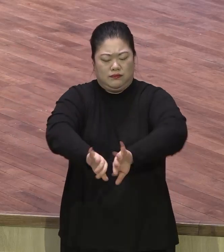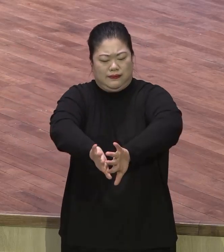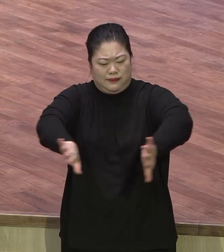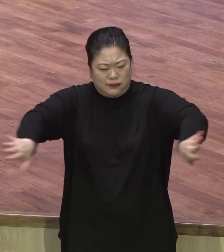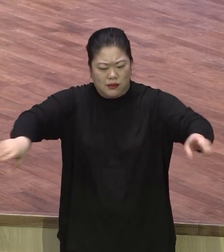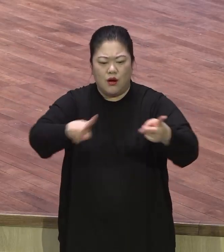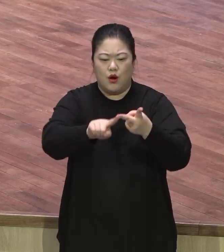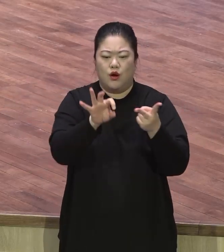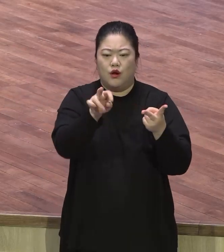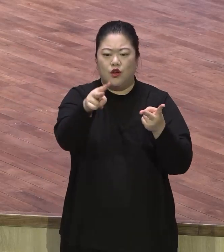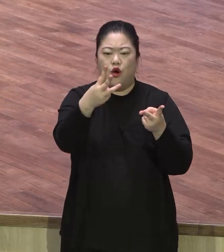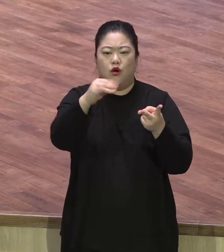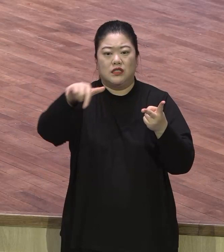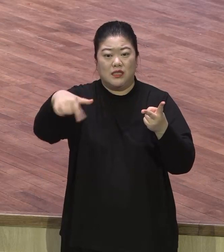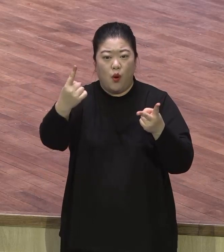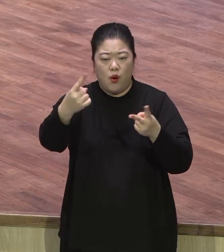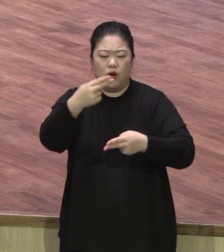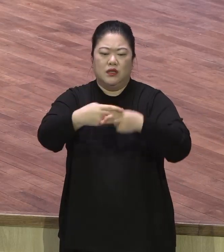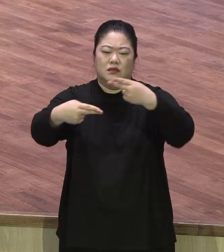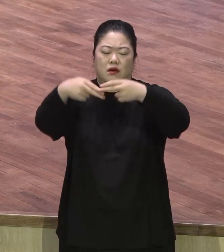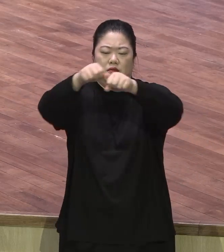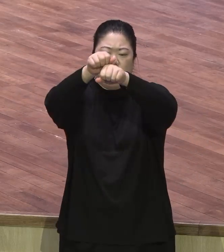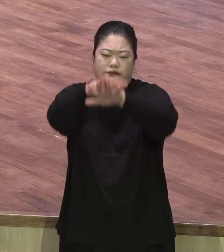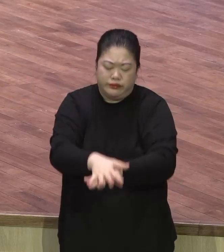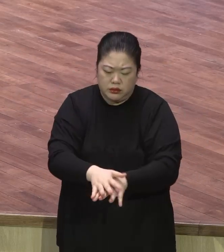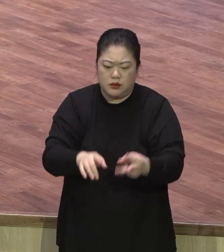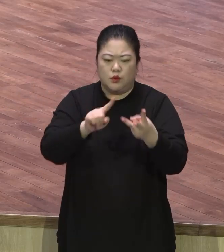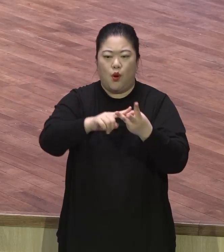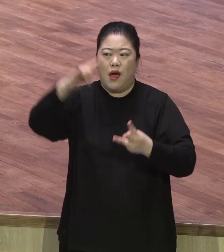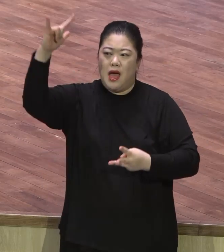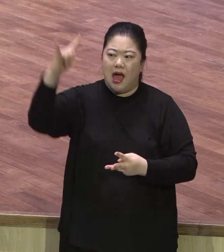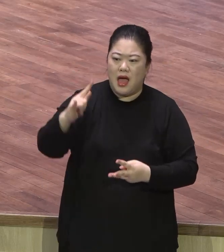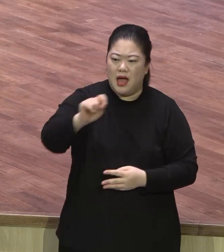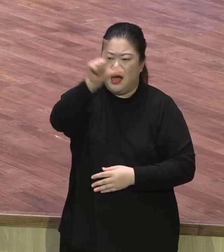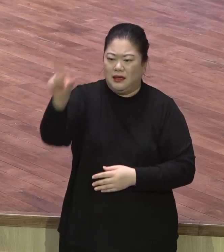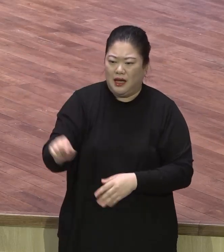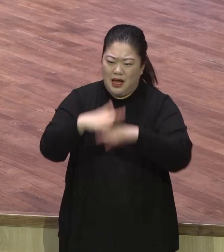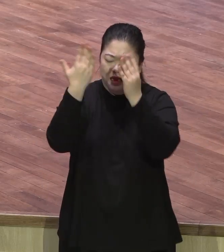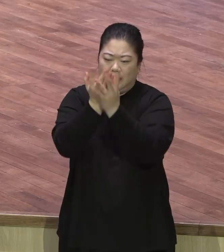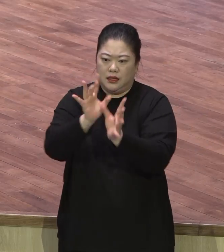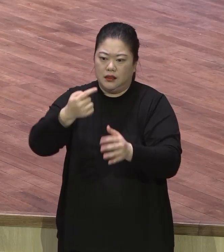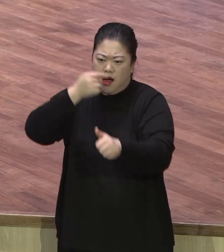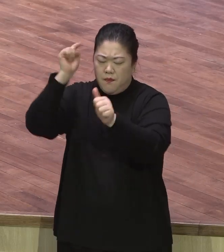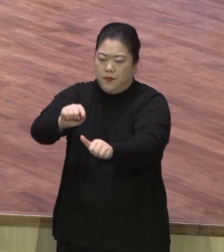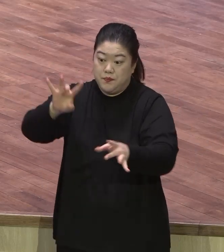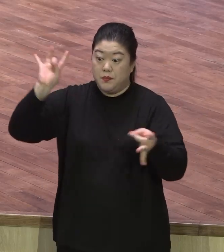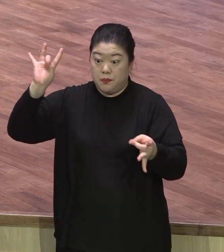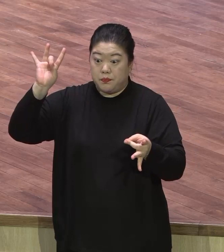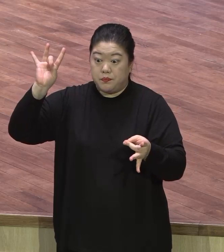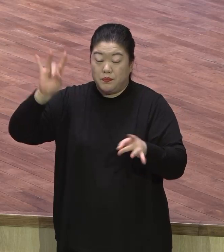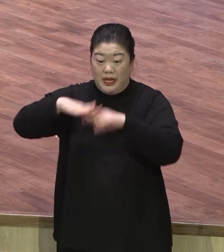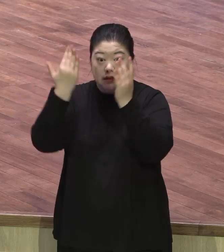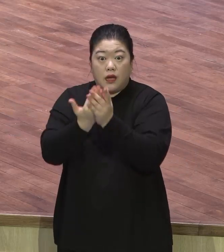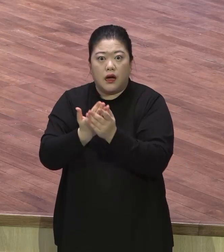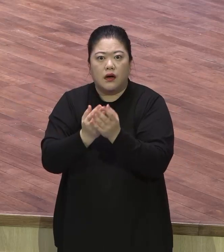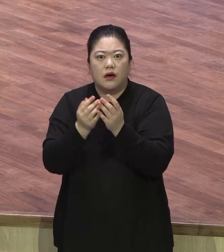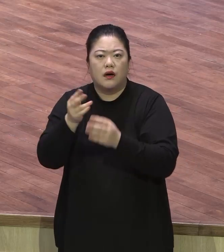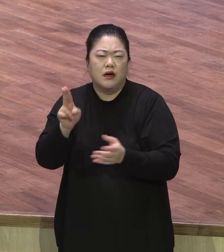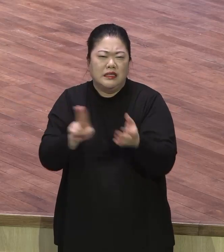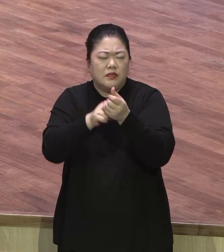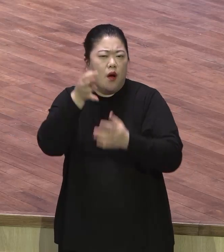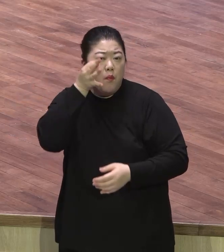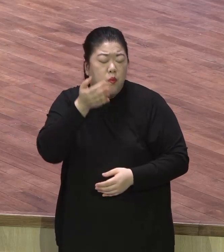아멜렉 무너뜨린 얼마 해와 달을 무너뜨렸지 전세계가 알지 않나 내가 살다 너희들 증거해라 너희들 살려줄 거니까 그